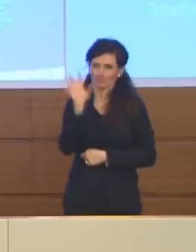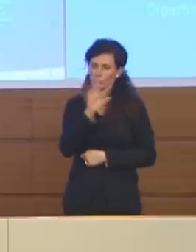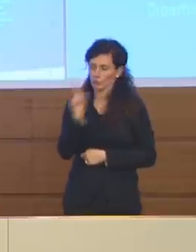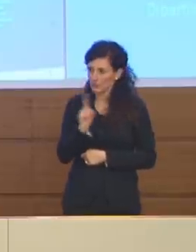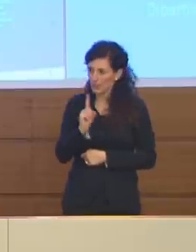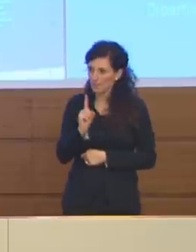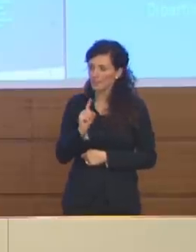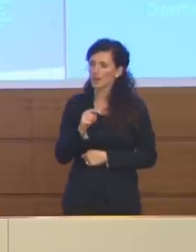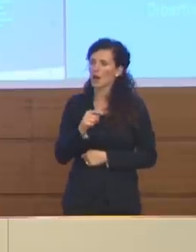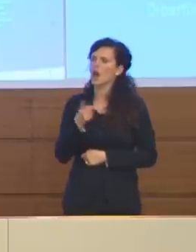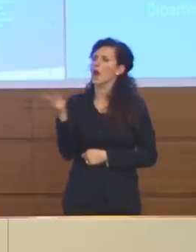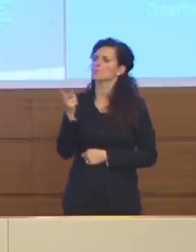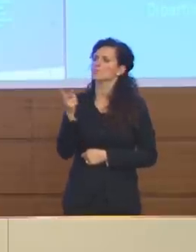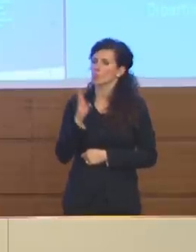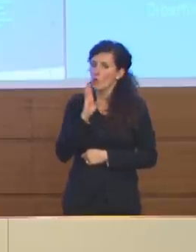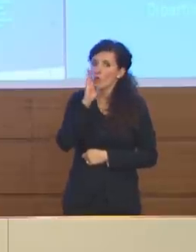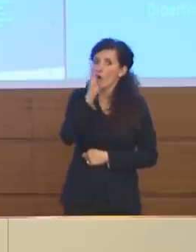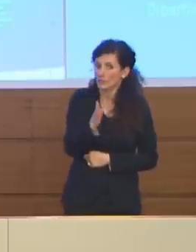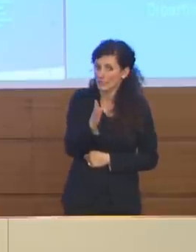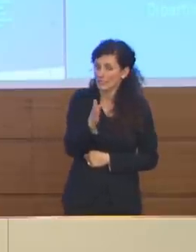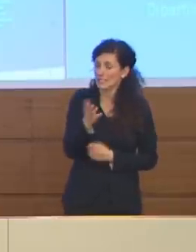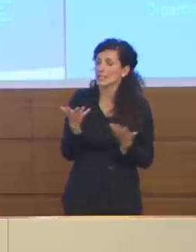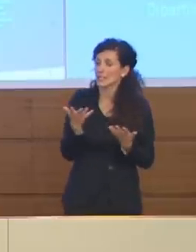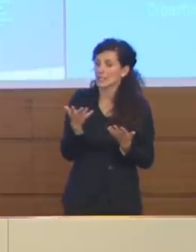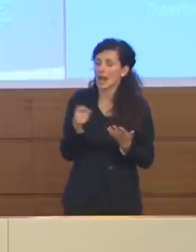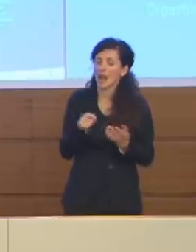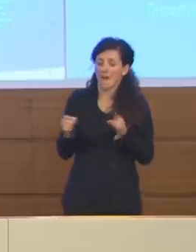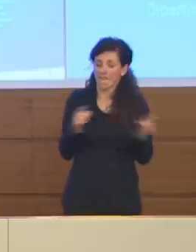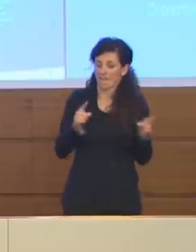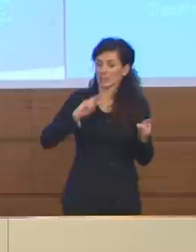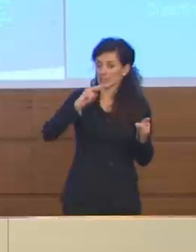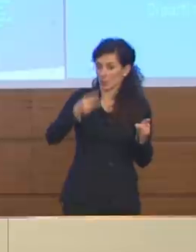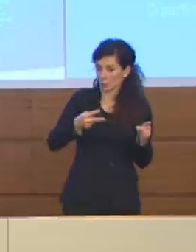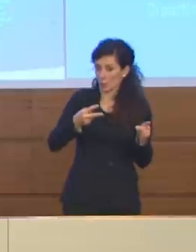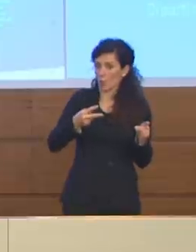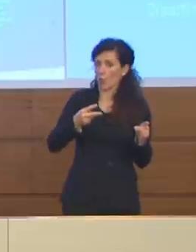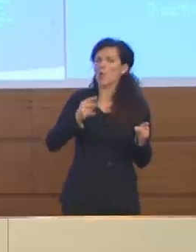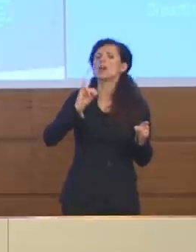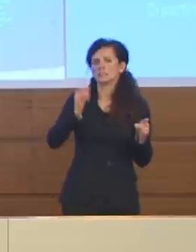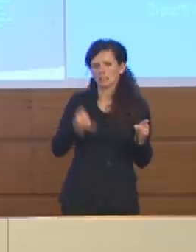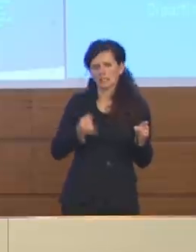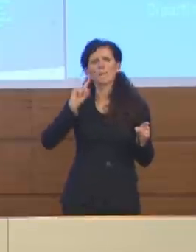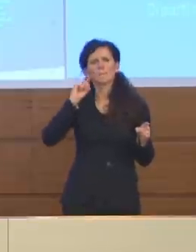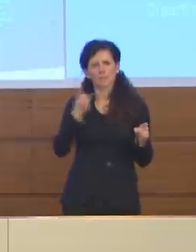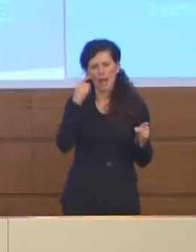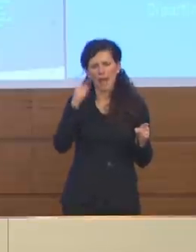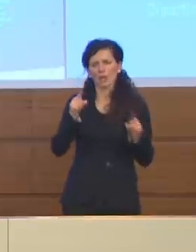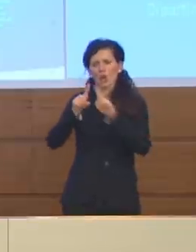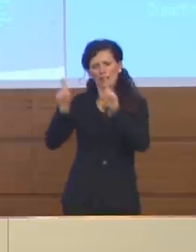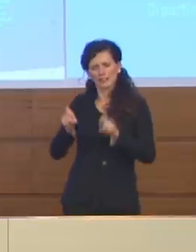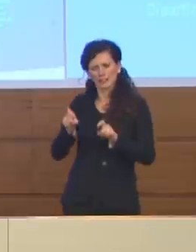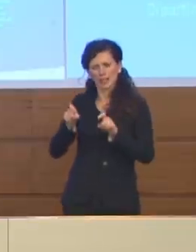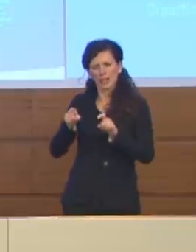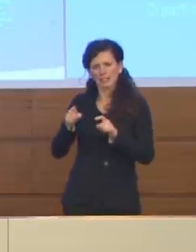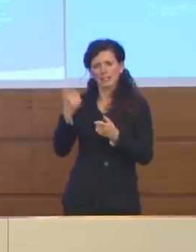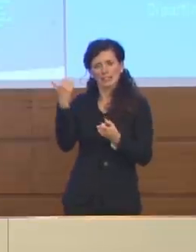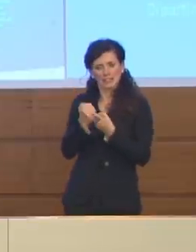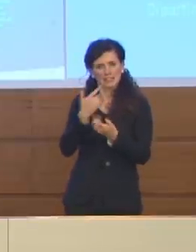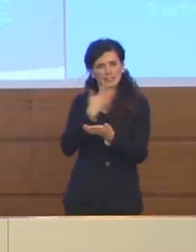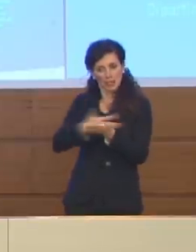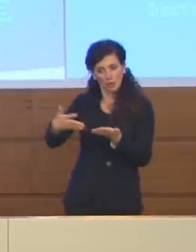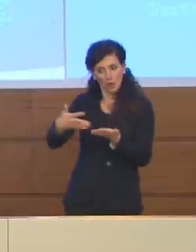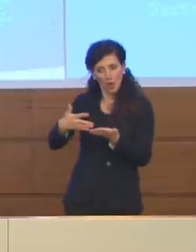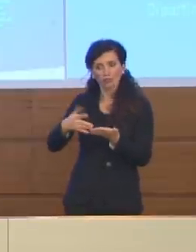consigliereste comunque di farli nella fase ii in maniera più estensiva possibile anche privatamente